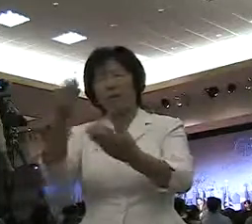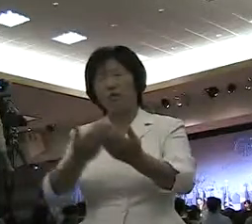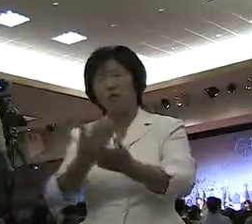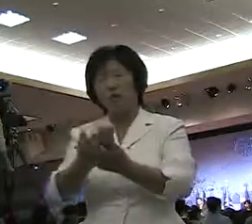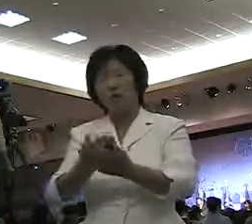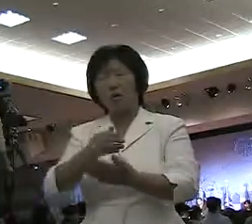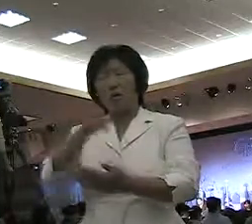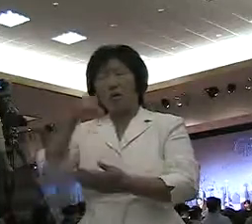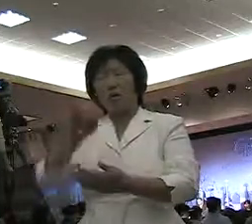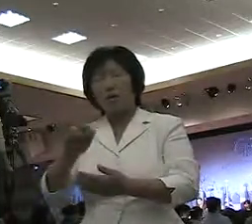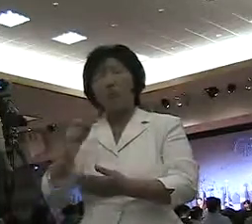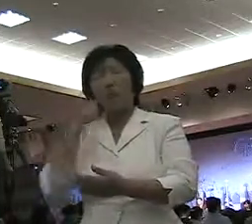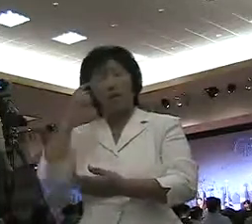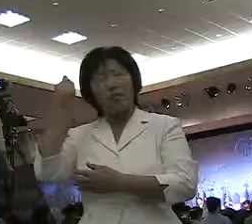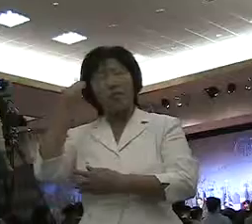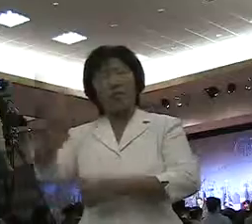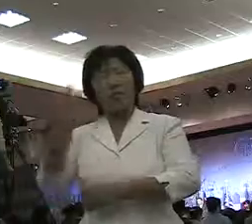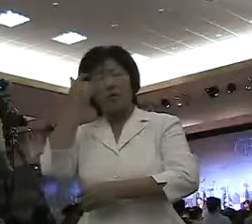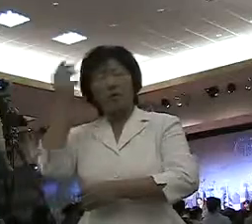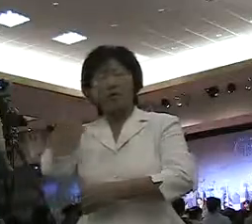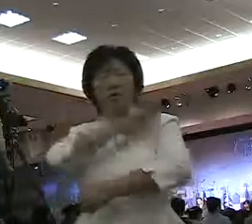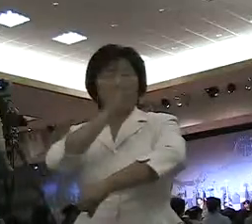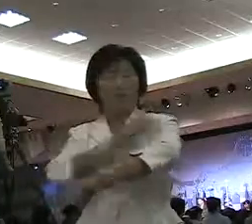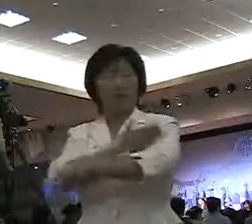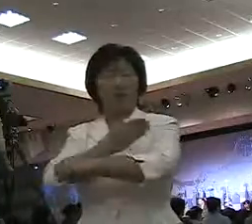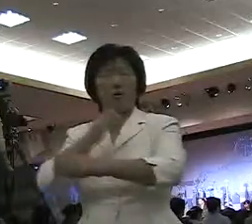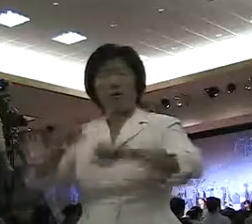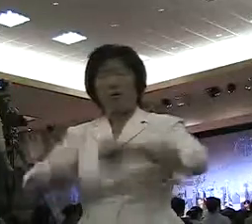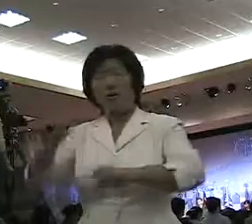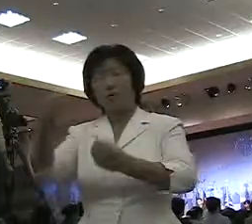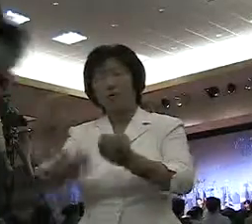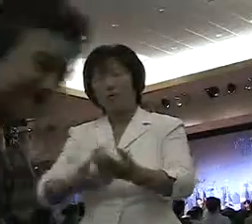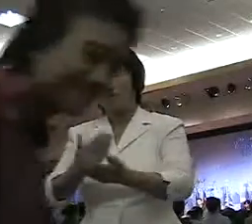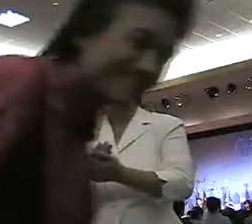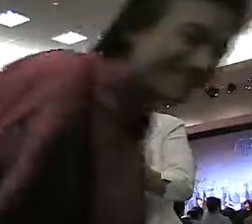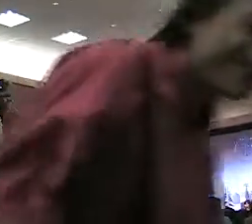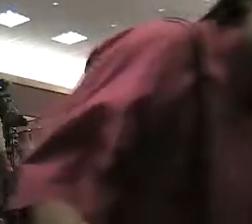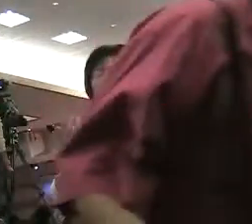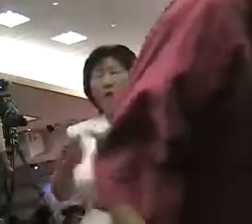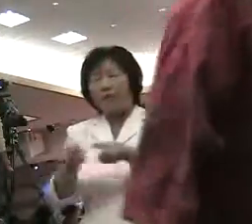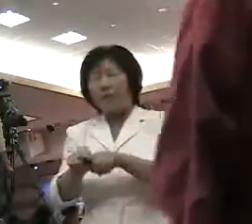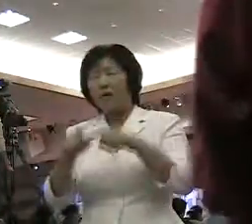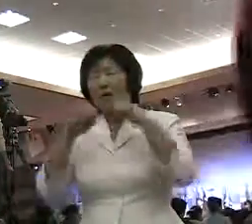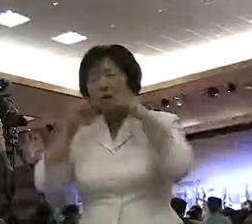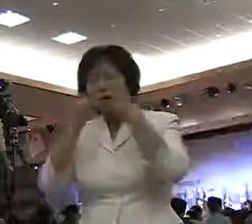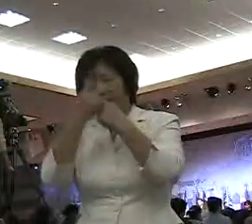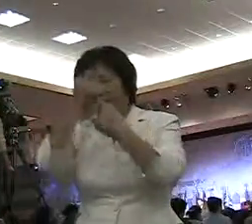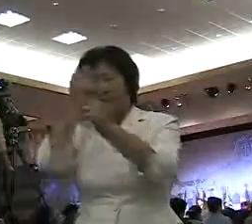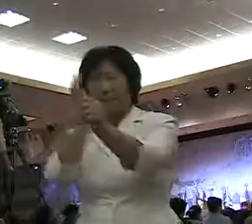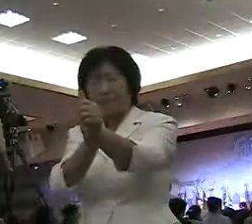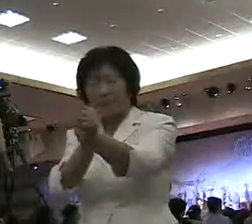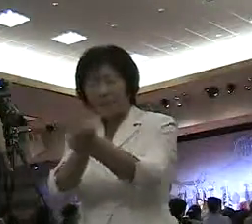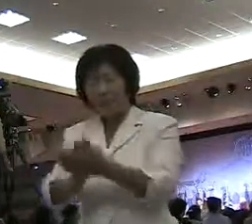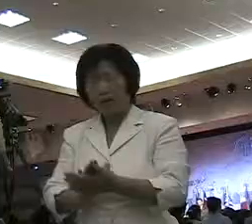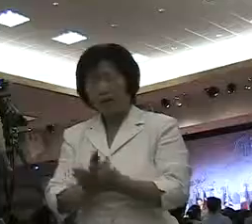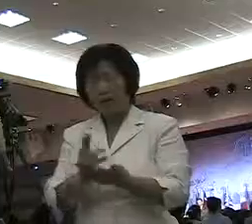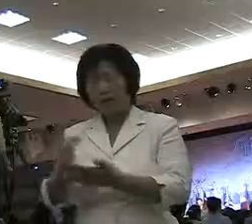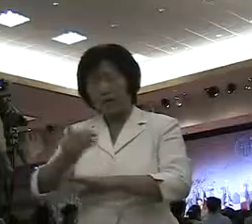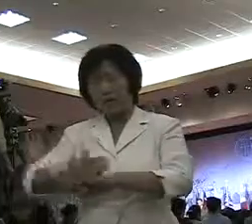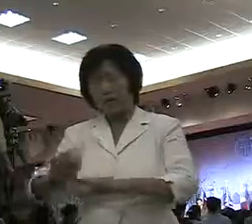목사님의 말씀에 성령의 능력으로 역사하여 주시옵소서. 함께 기도합니다. 하나님 아버지 은혜를 감사합니다.